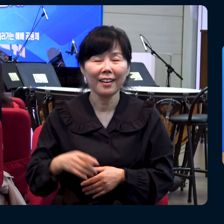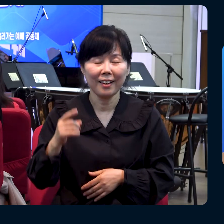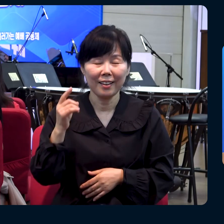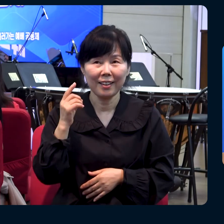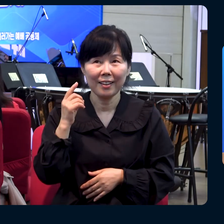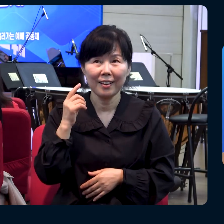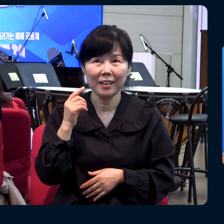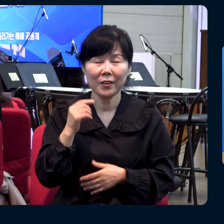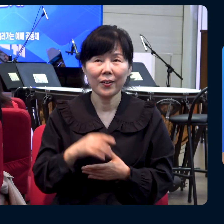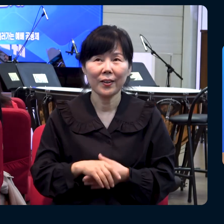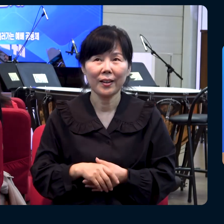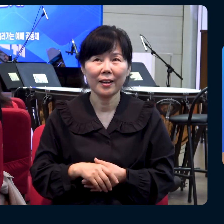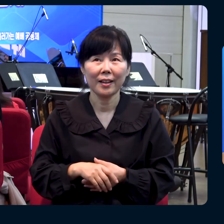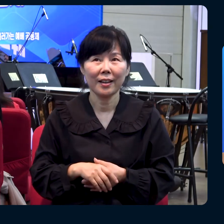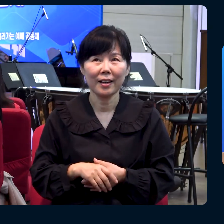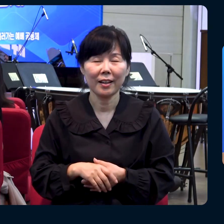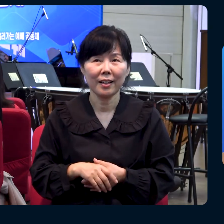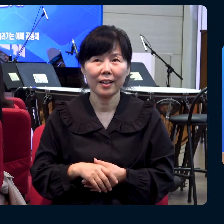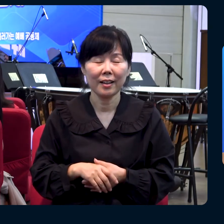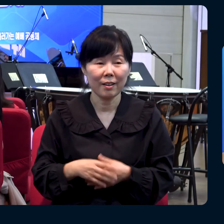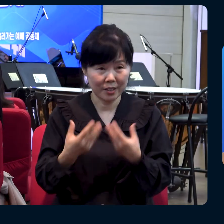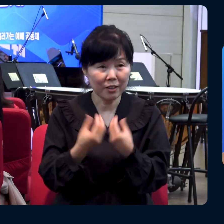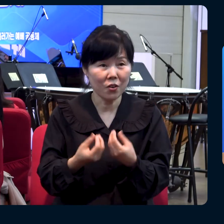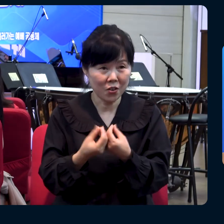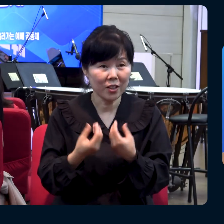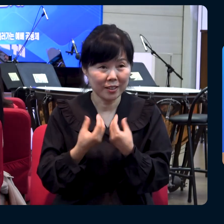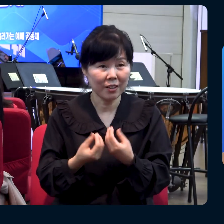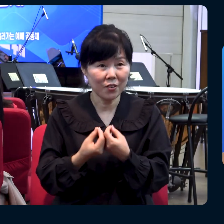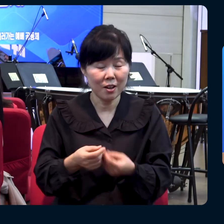거짓말을 한 번 하면 1억이 들어오는데